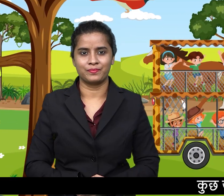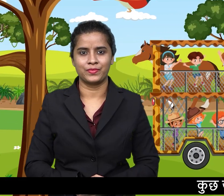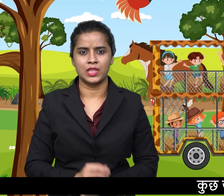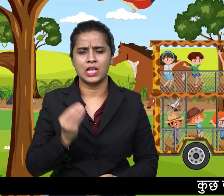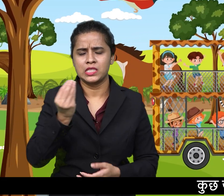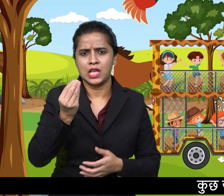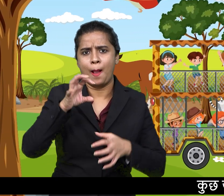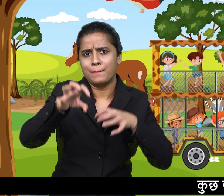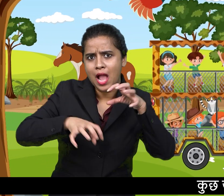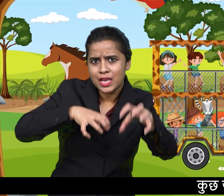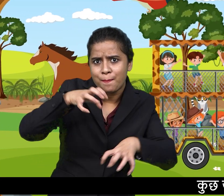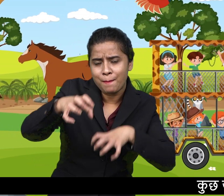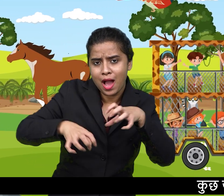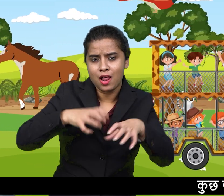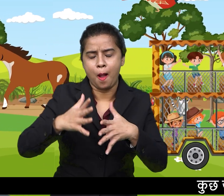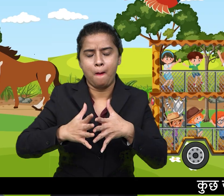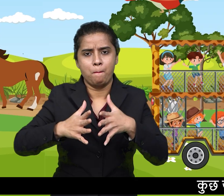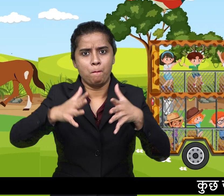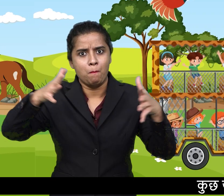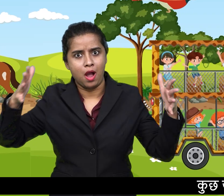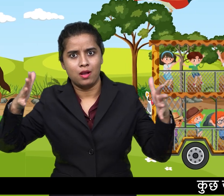कुछ जानवर छोटे होते हैं।